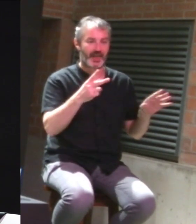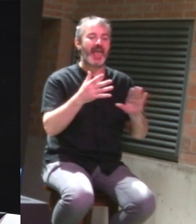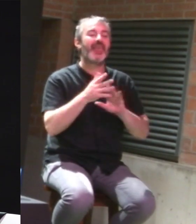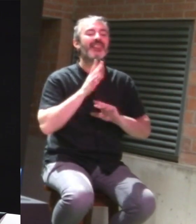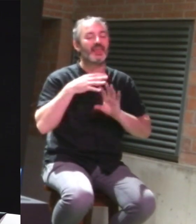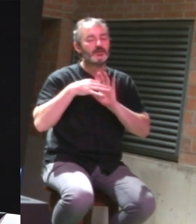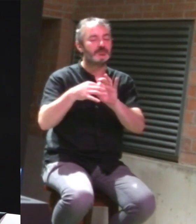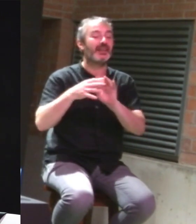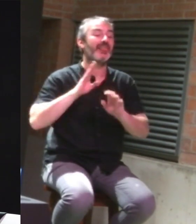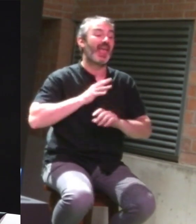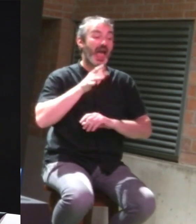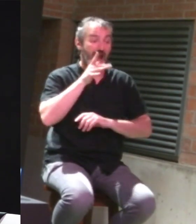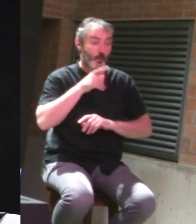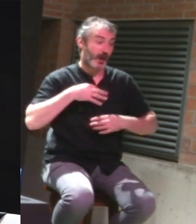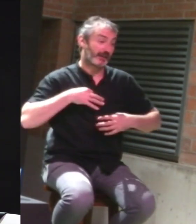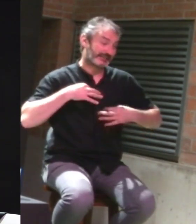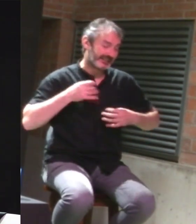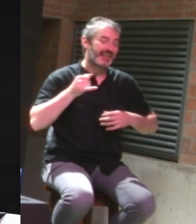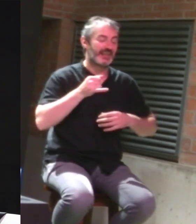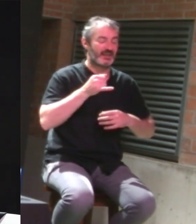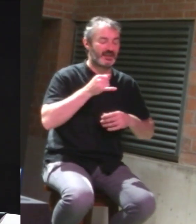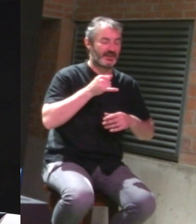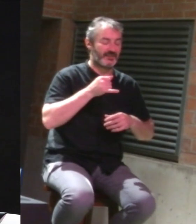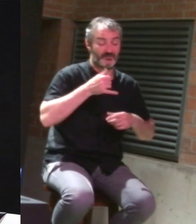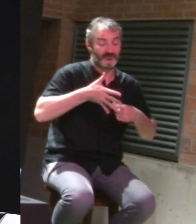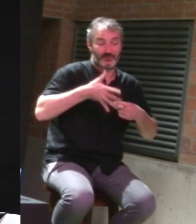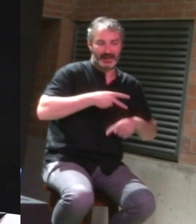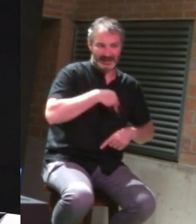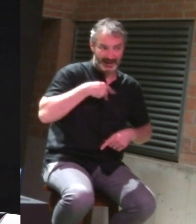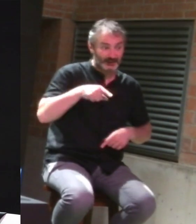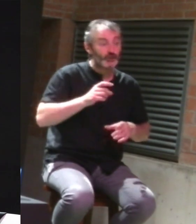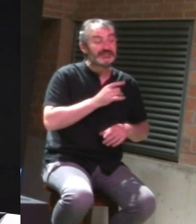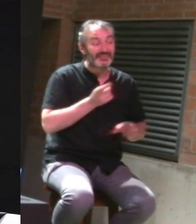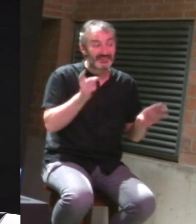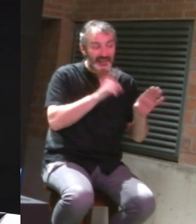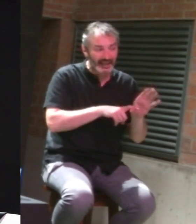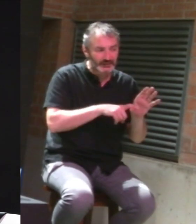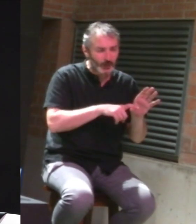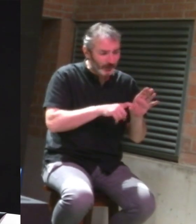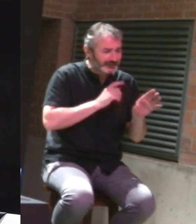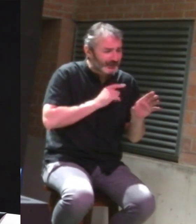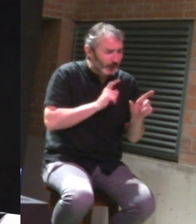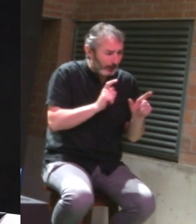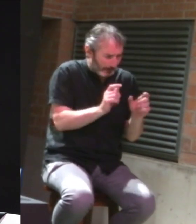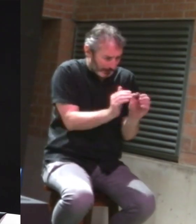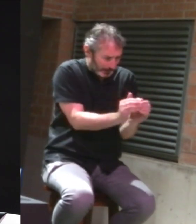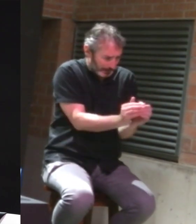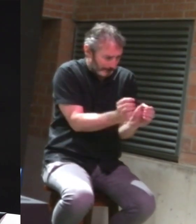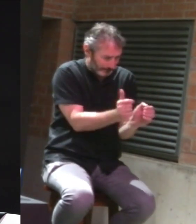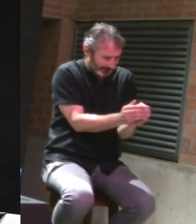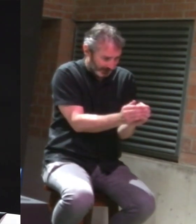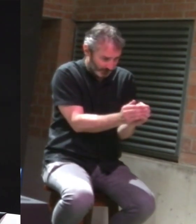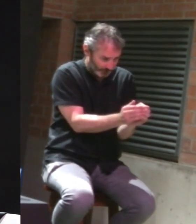de l'Aigua. I aquest que us deia jo, o sigui, aquest seria de l'any 12, però és un sindicat molt minoritari, això és important. Hem